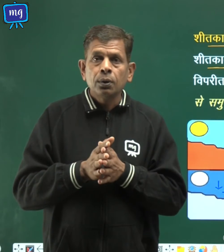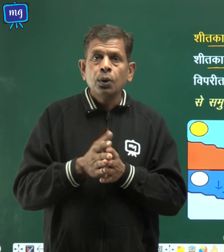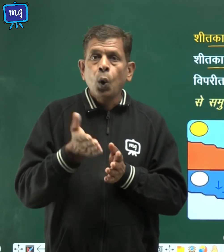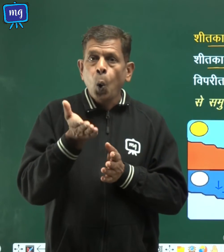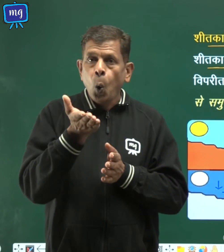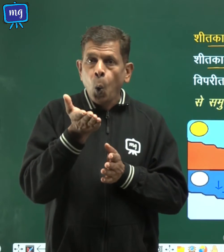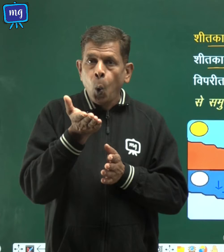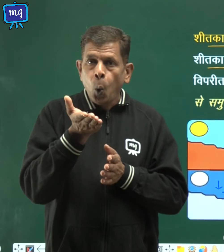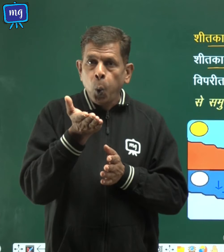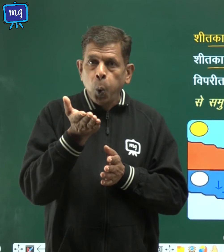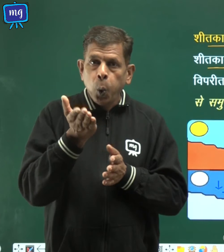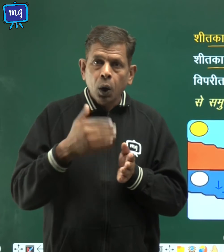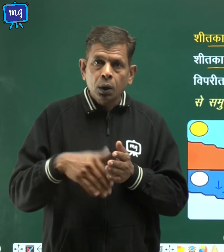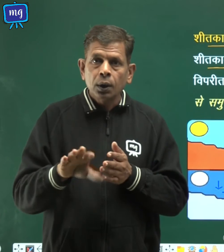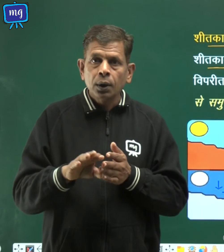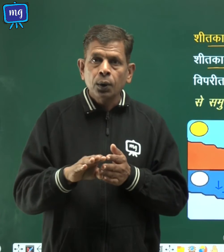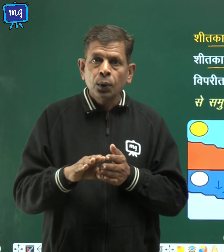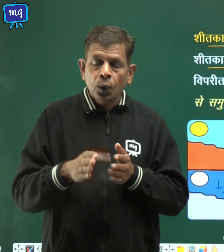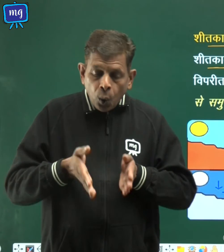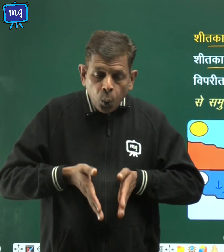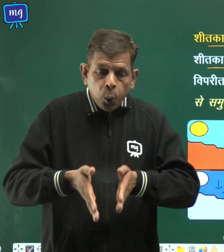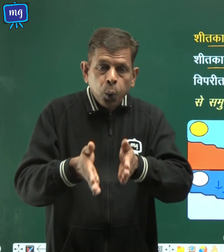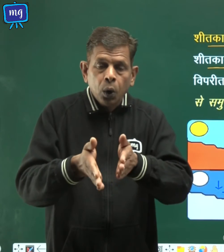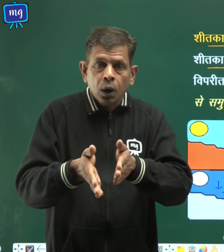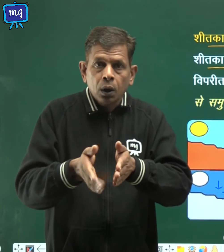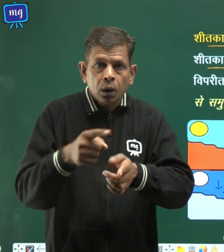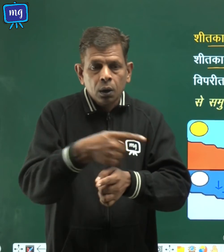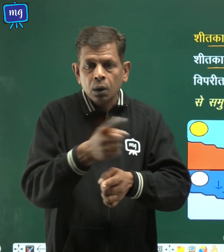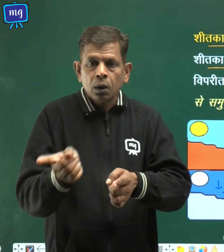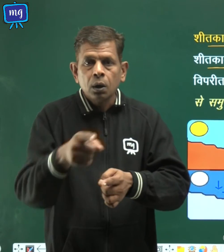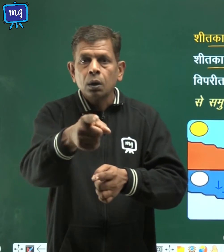पवन के प्रवाह की दिशा